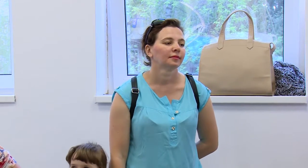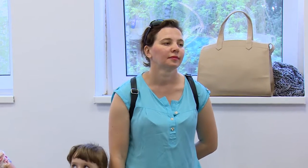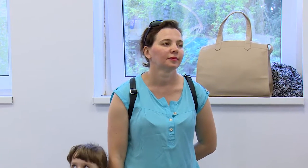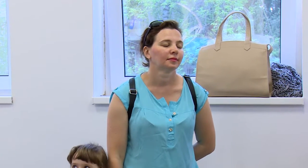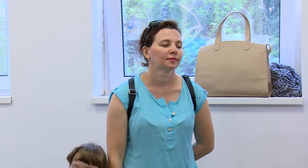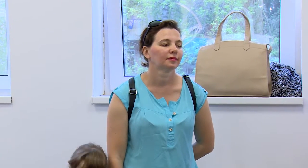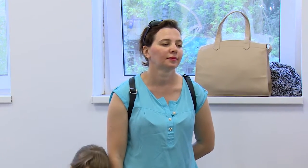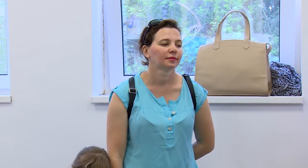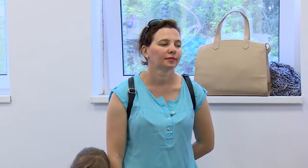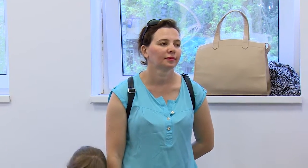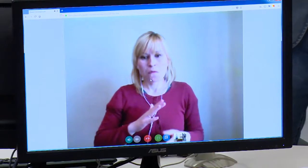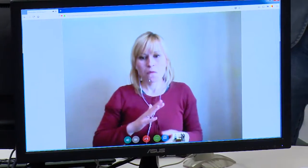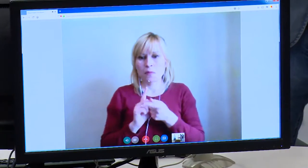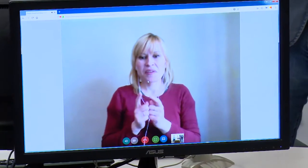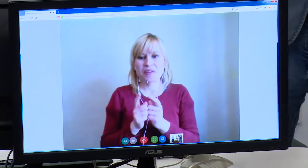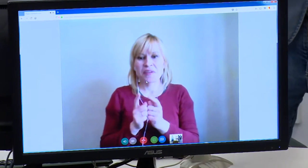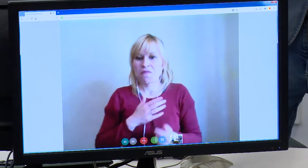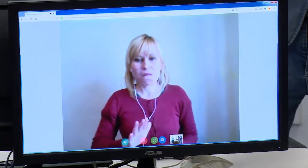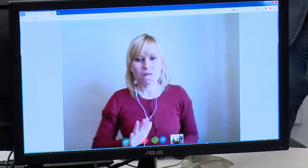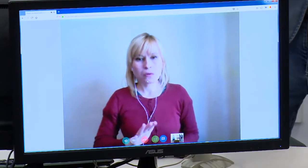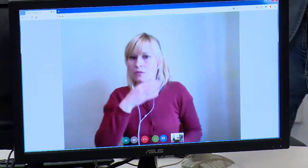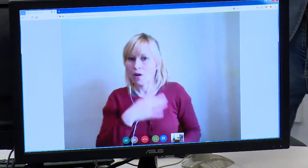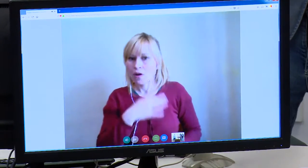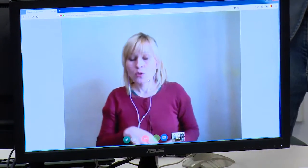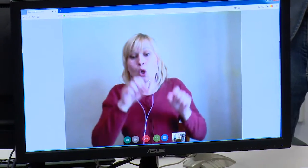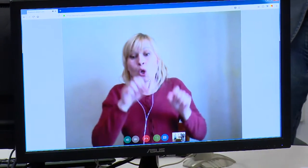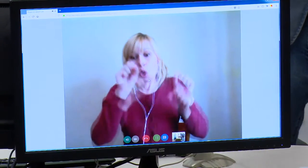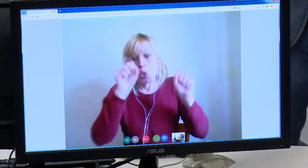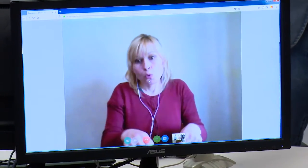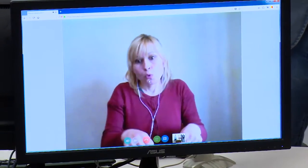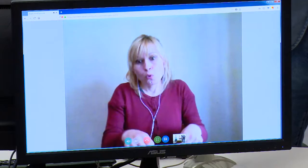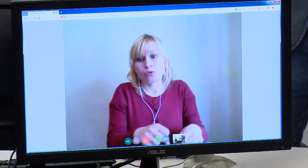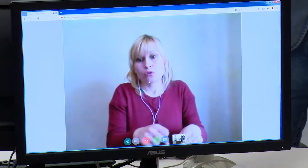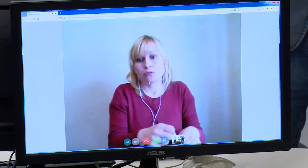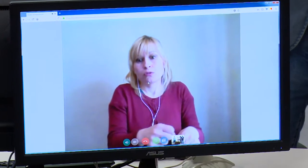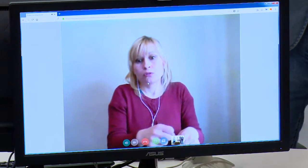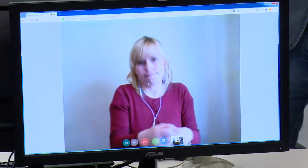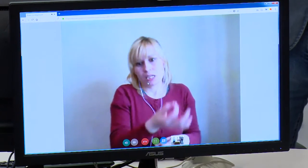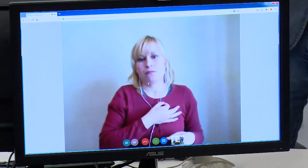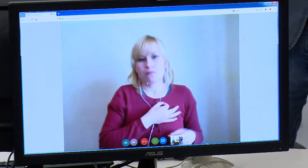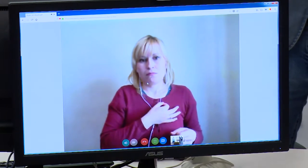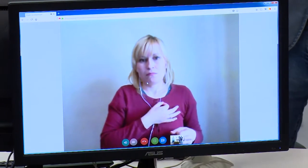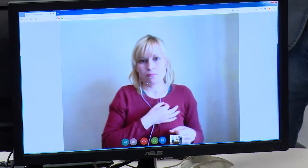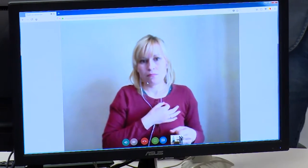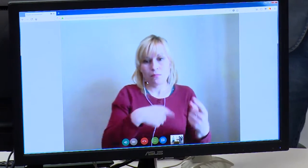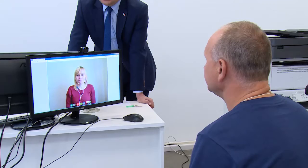на оформление водительских прав. После окончания тестовой работы с клиентом достигнутый результат был проверен.